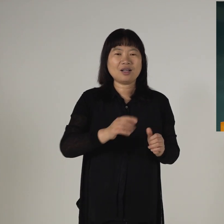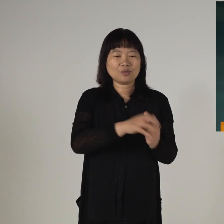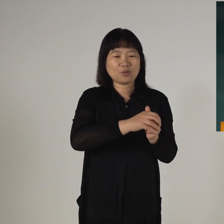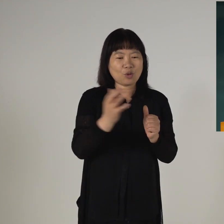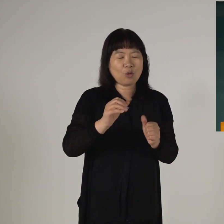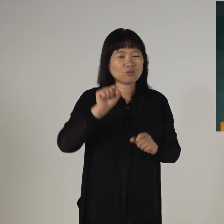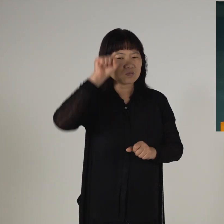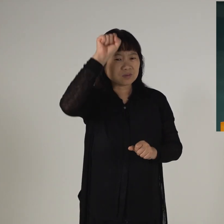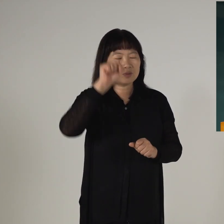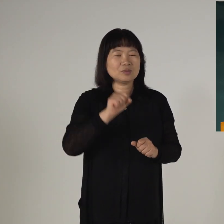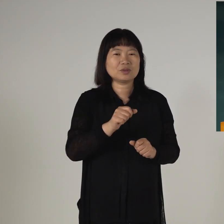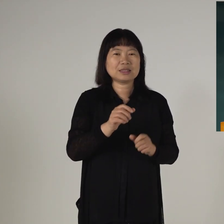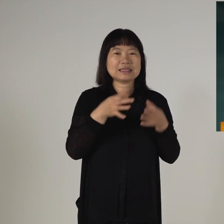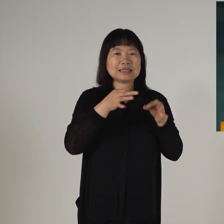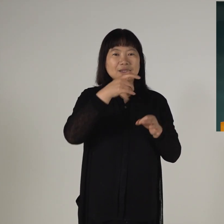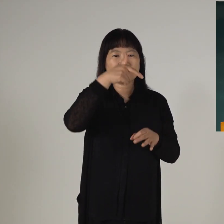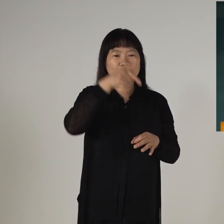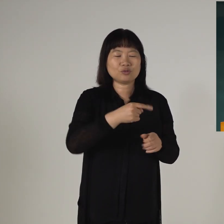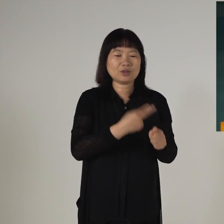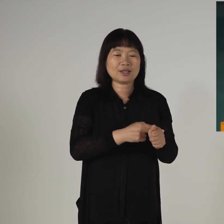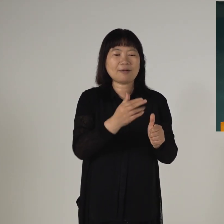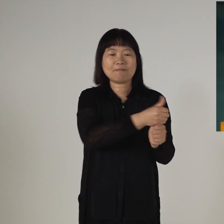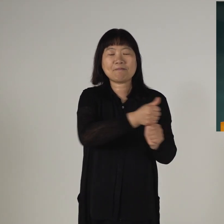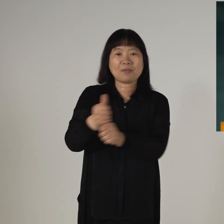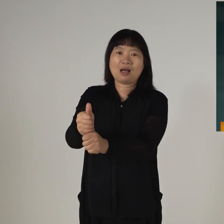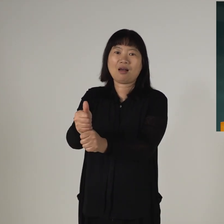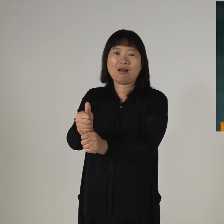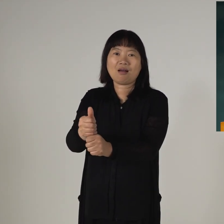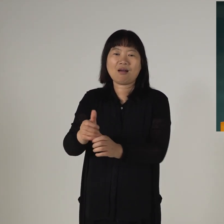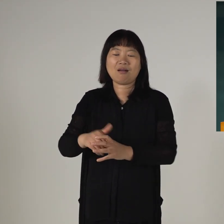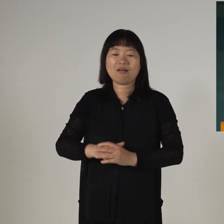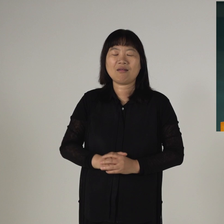독립운동하던 김구 선생님을 붙잡았어요.